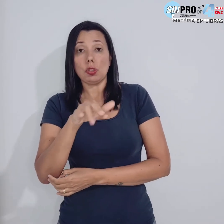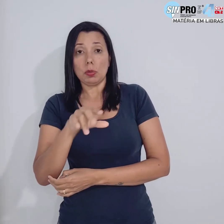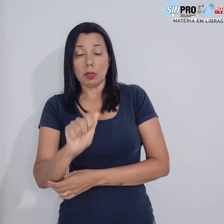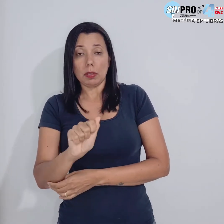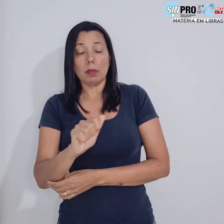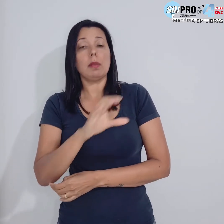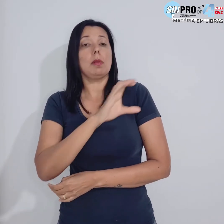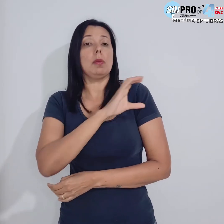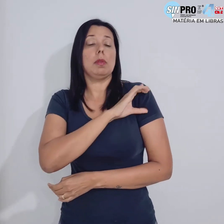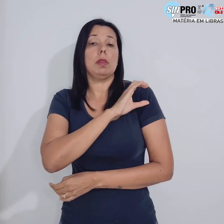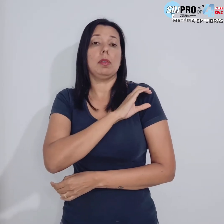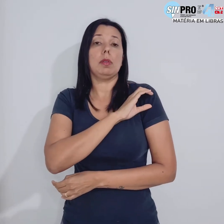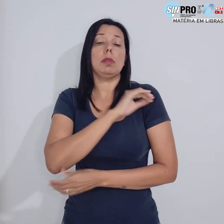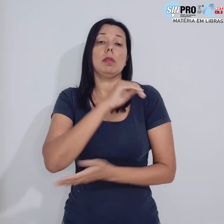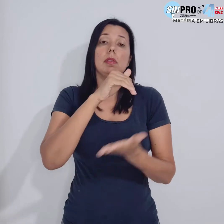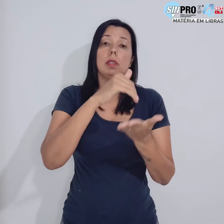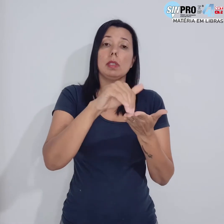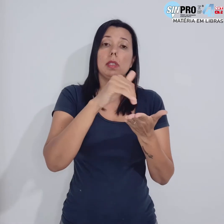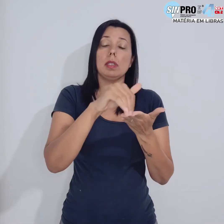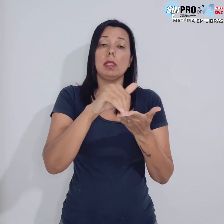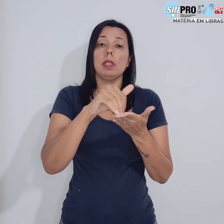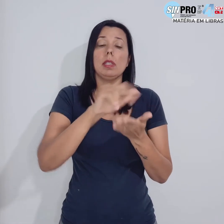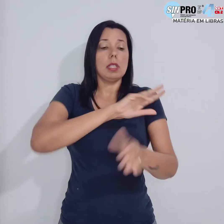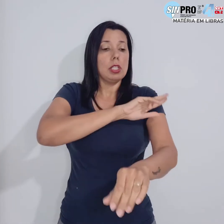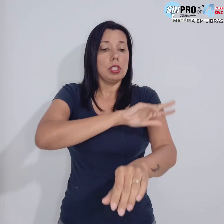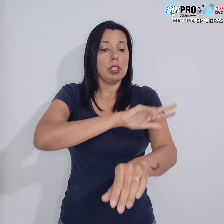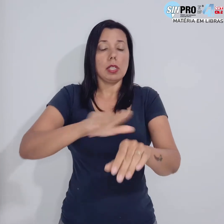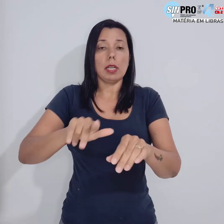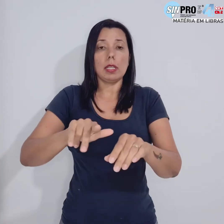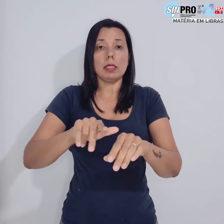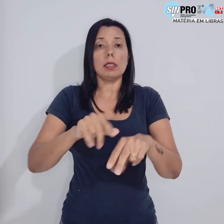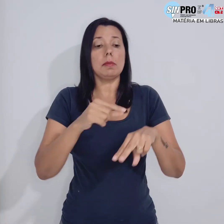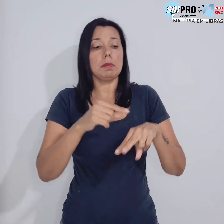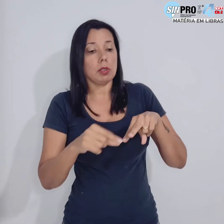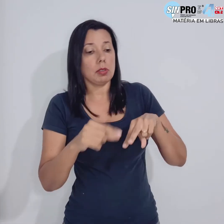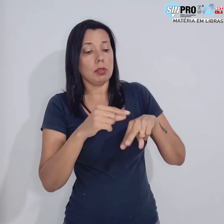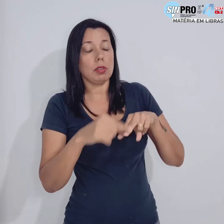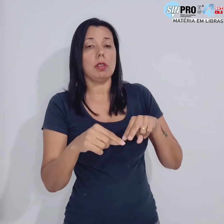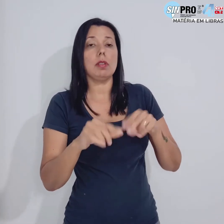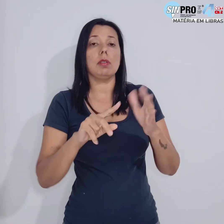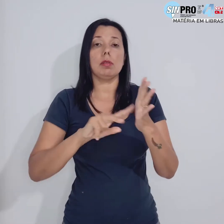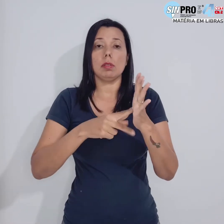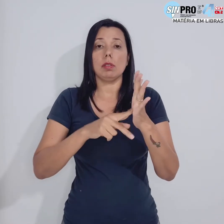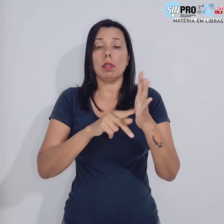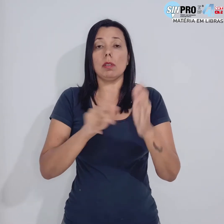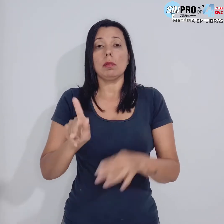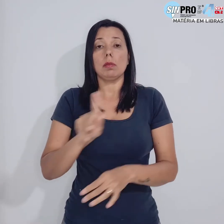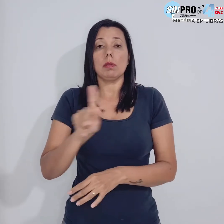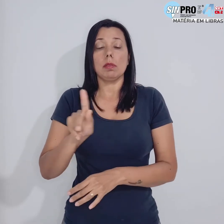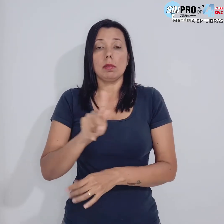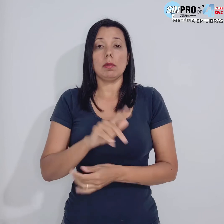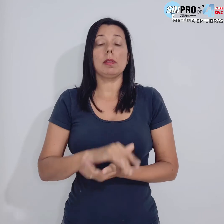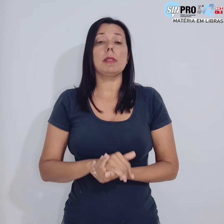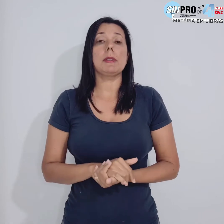Cosme, coordenadora da Secretaria de Raça e Sexualidade do Simpro Distrito Federal.